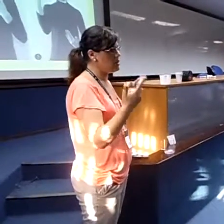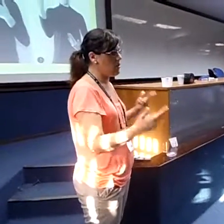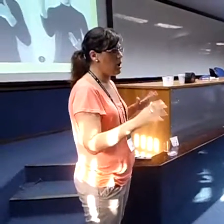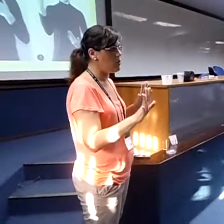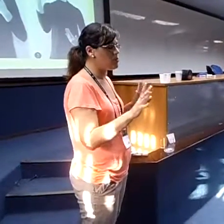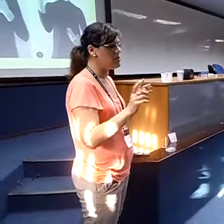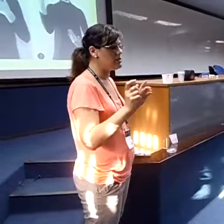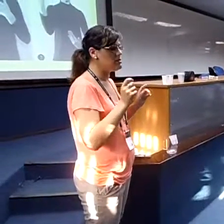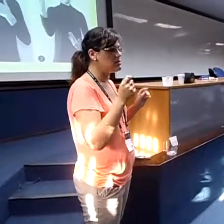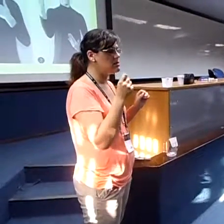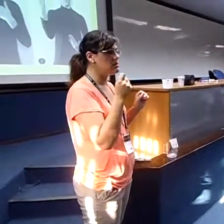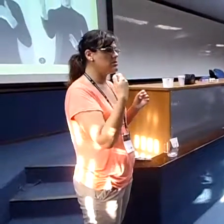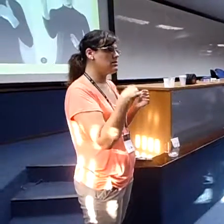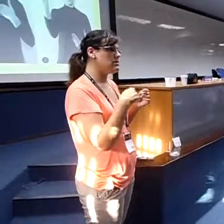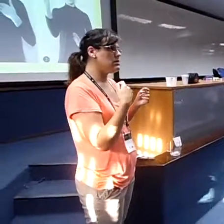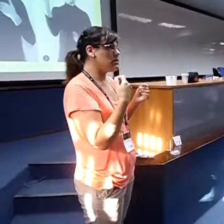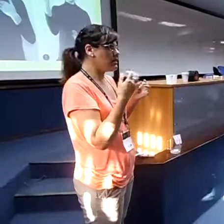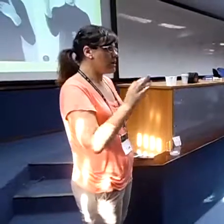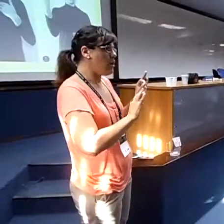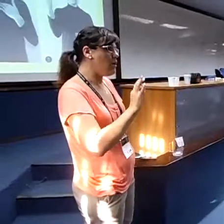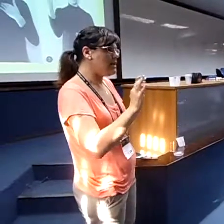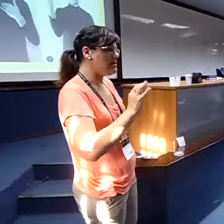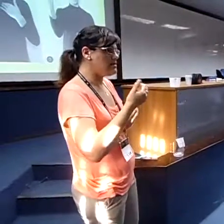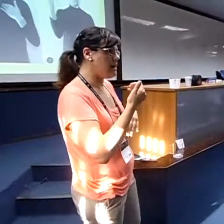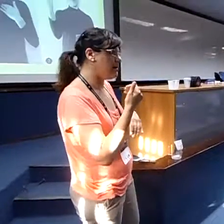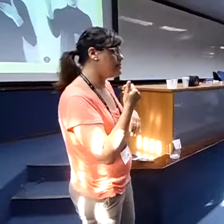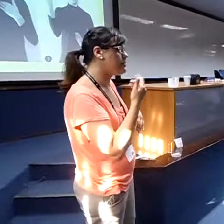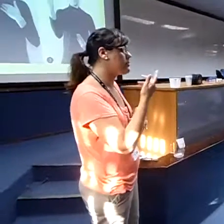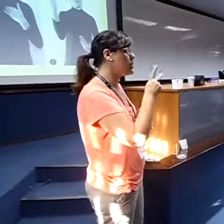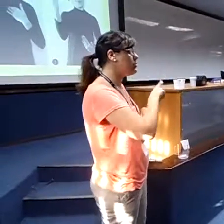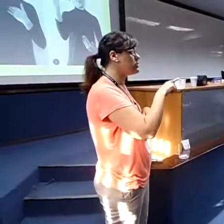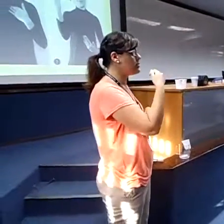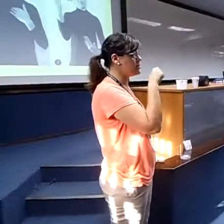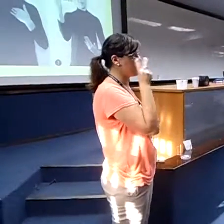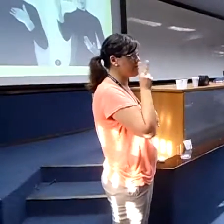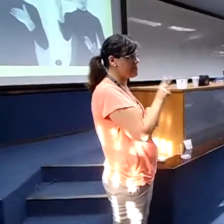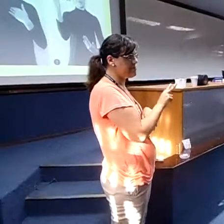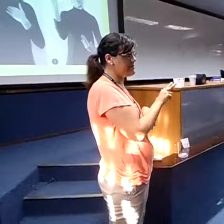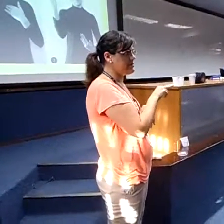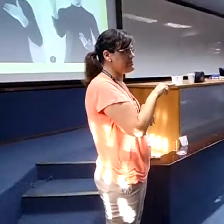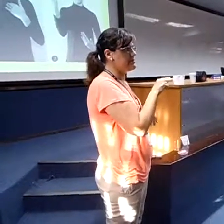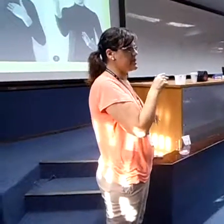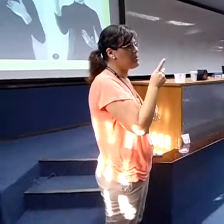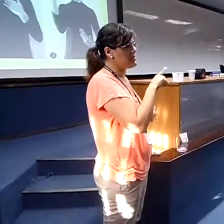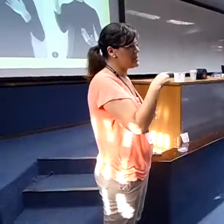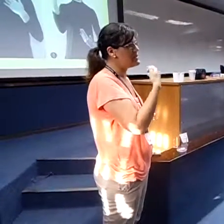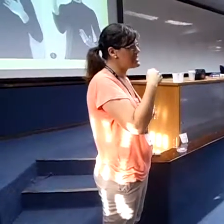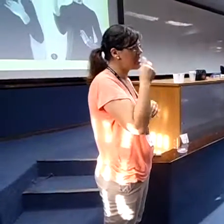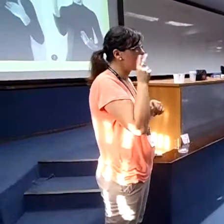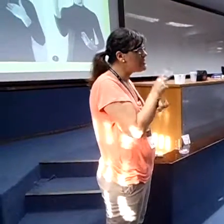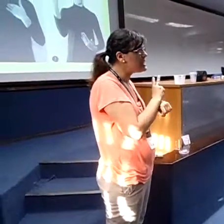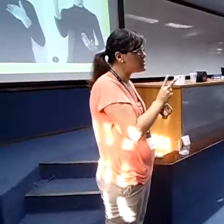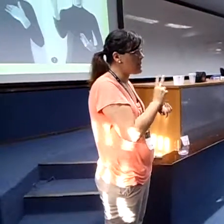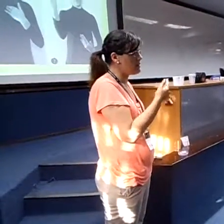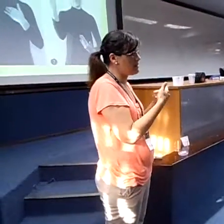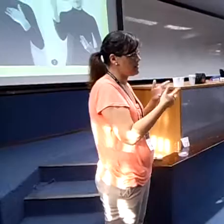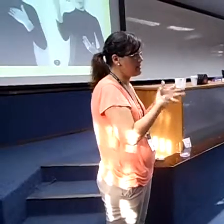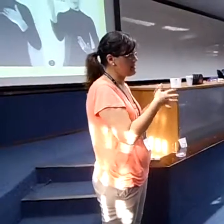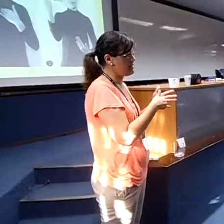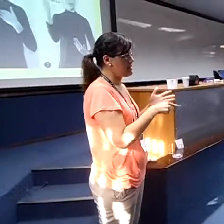que combina com o surdo para poder fazer um momento anterior da apresentação do TCC, né? E também